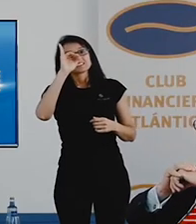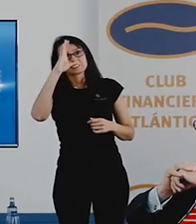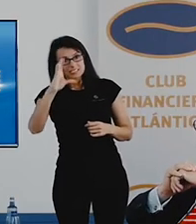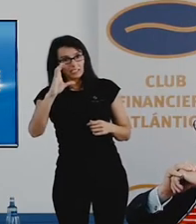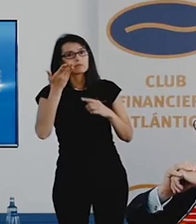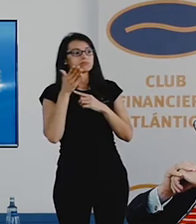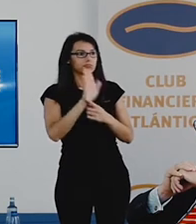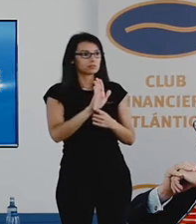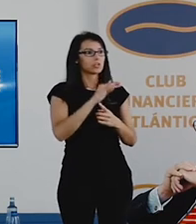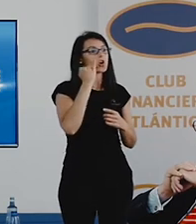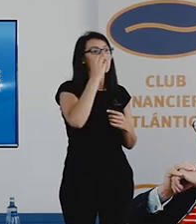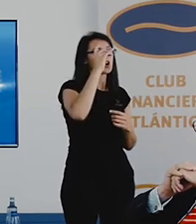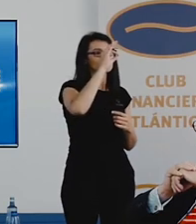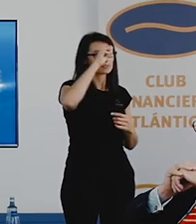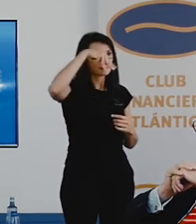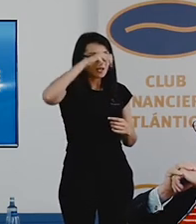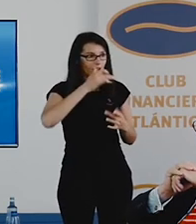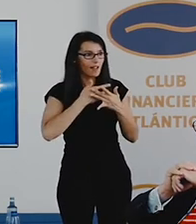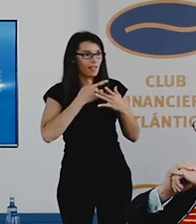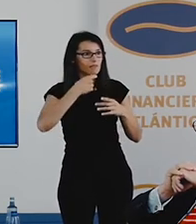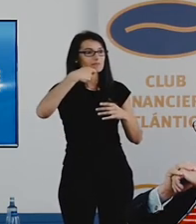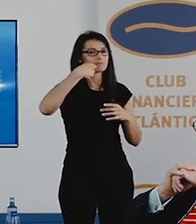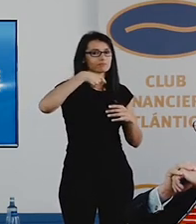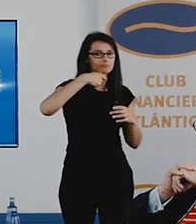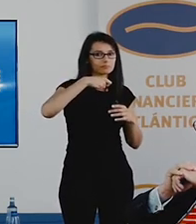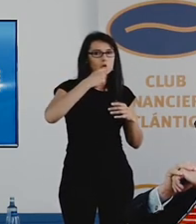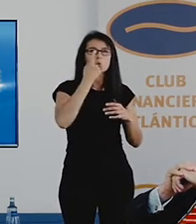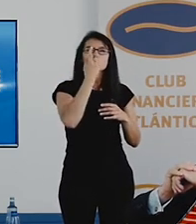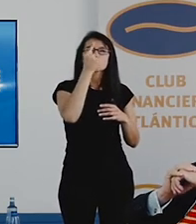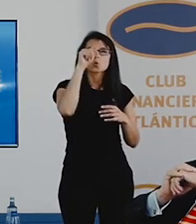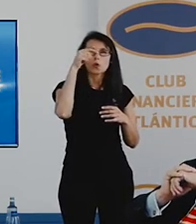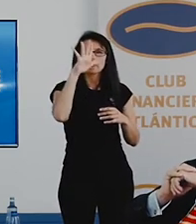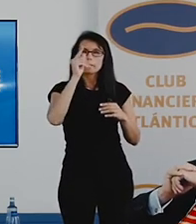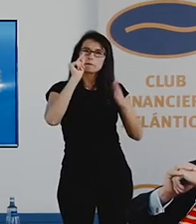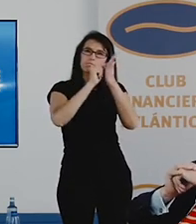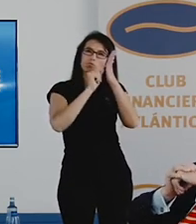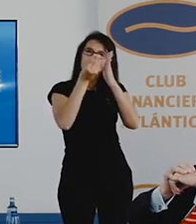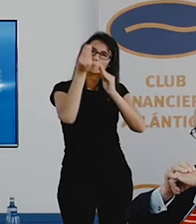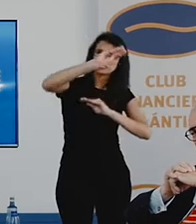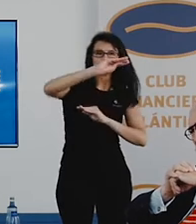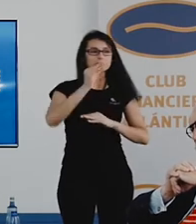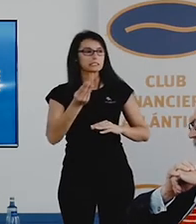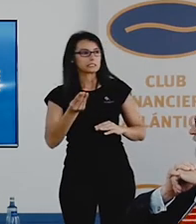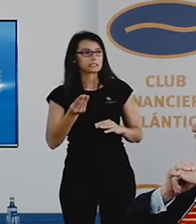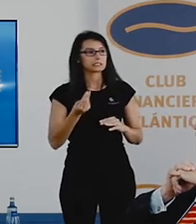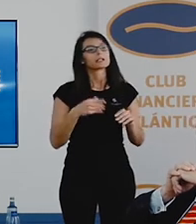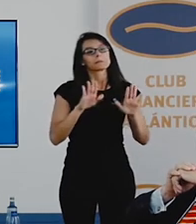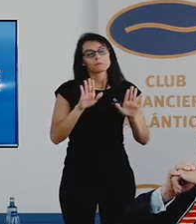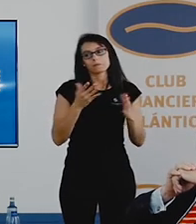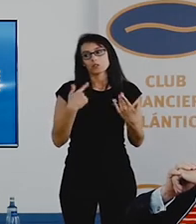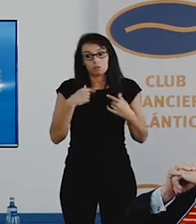TIC, que preside también José María López Bourío, aquí presente, que ha sacado un punto y medio más que nosotros, se conoce que es un poco más listo, pero bueno, ahí